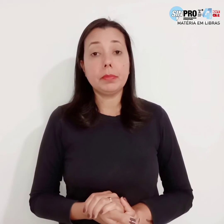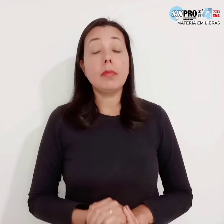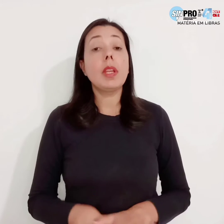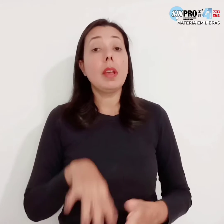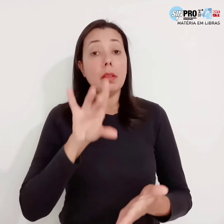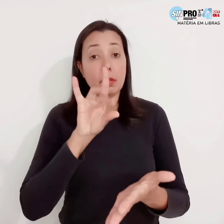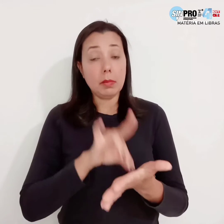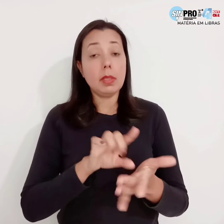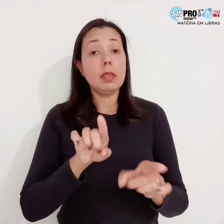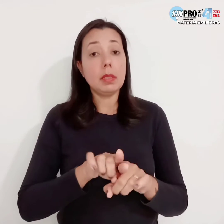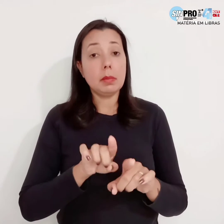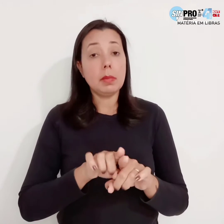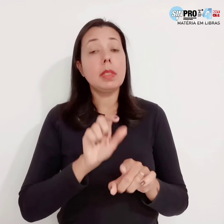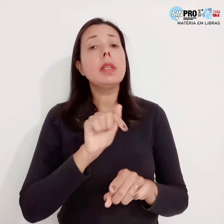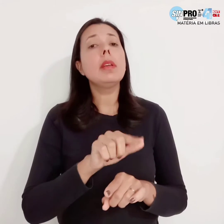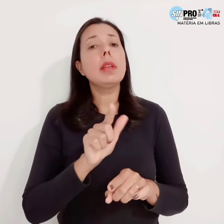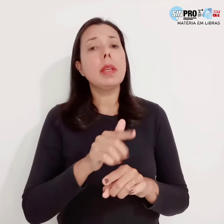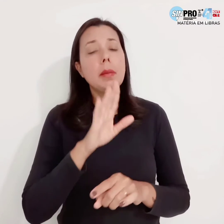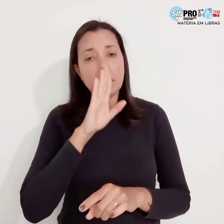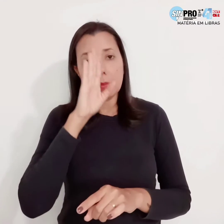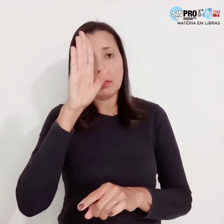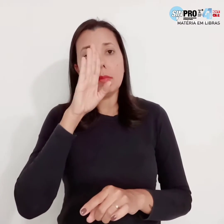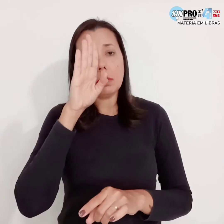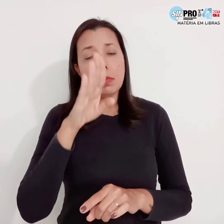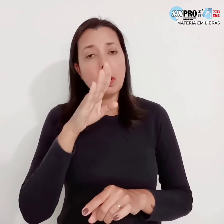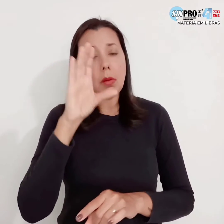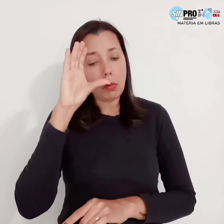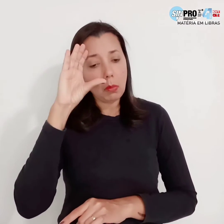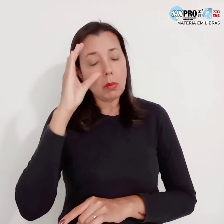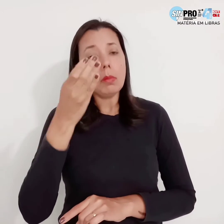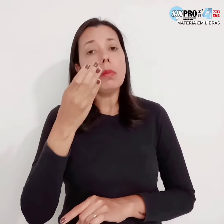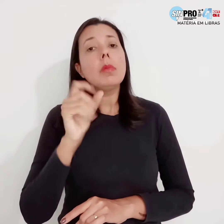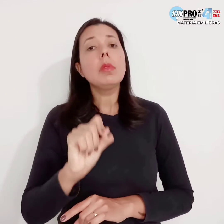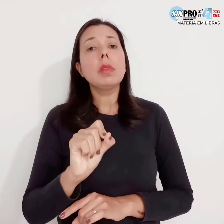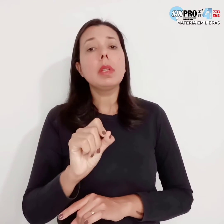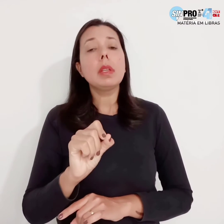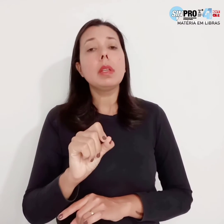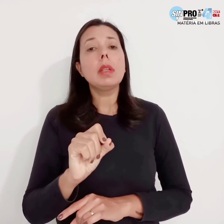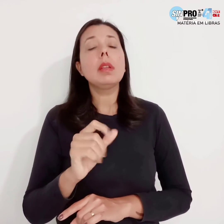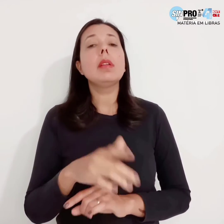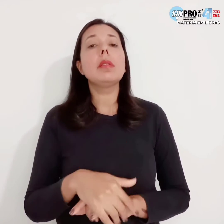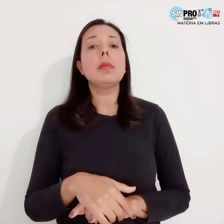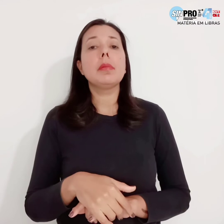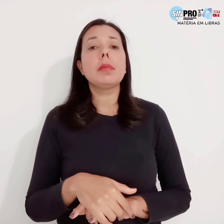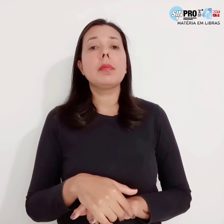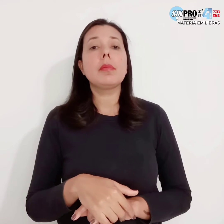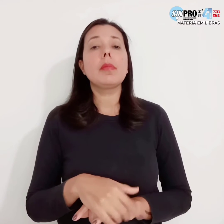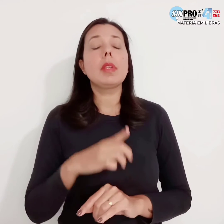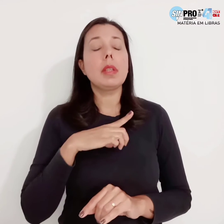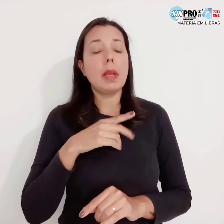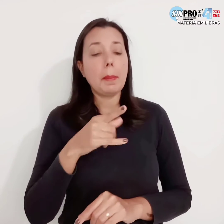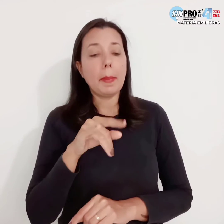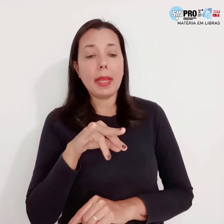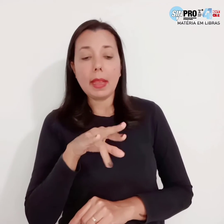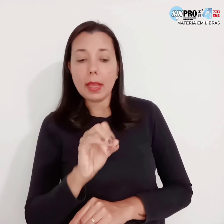Afirmaram que essa foi a principal conclusão daí dados sobre a PNAD